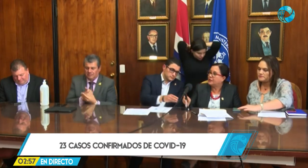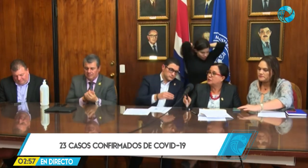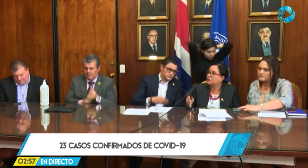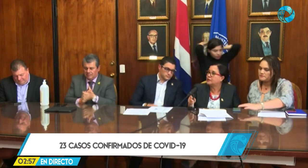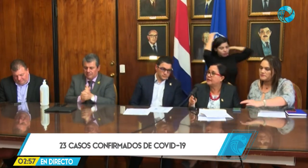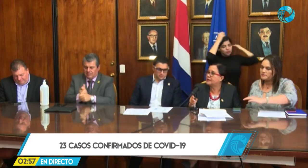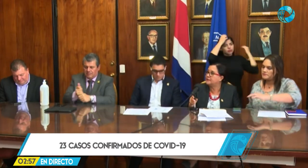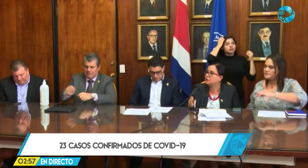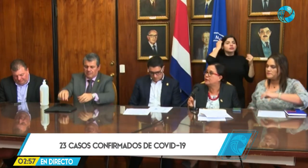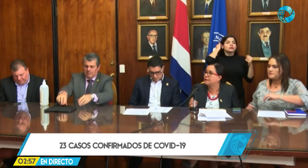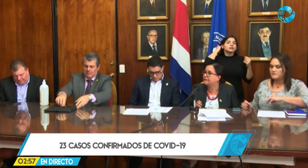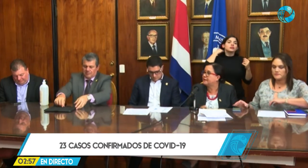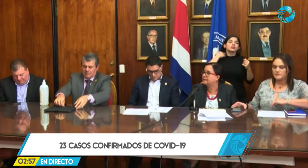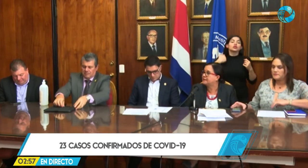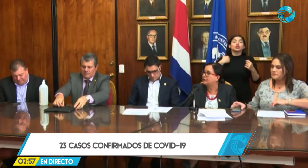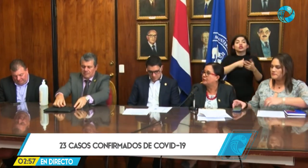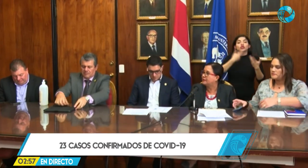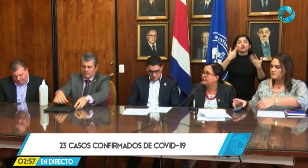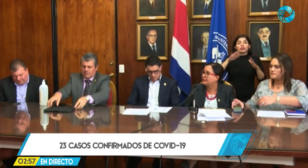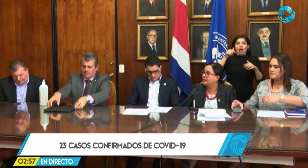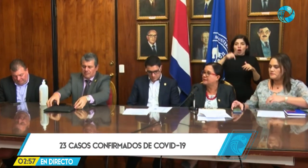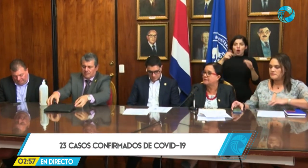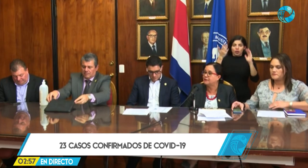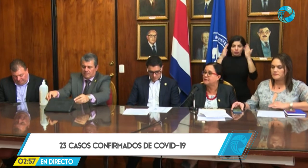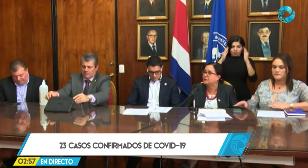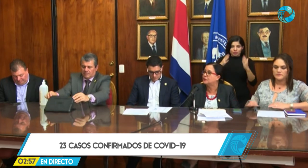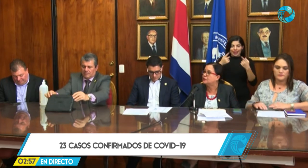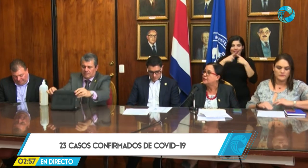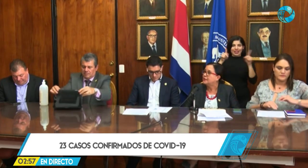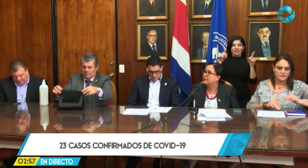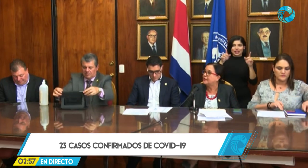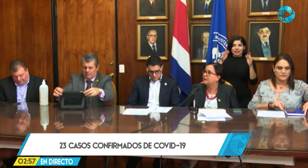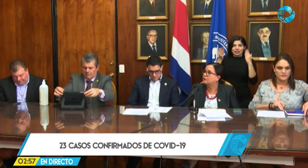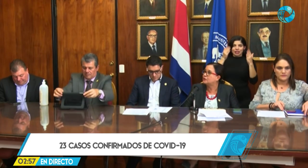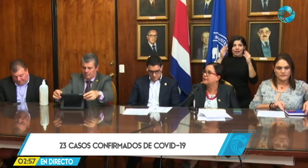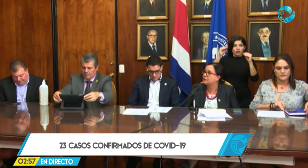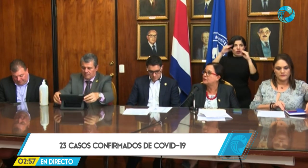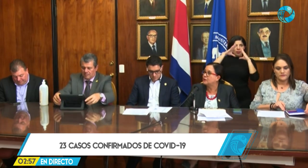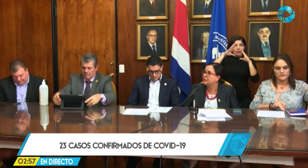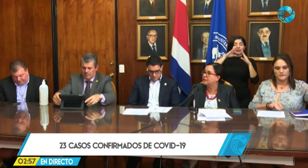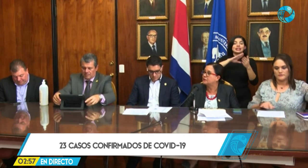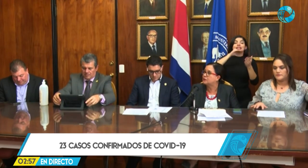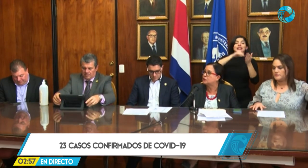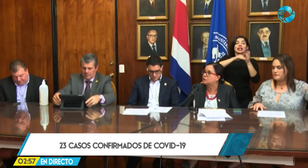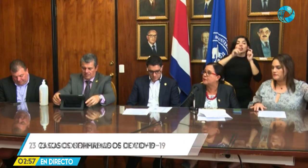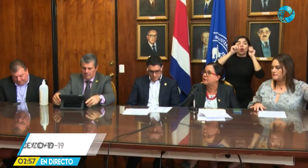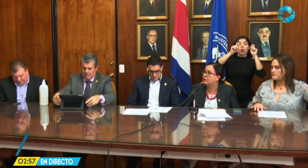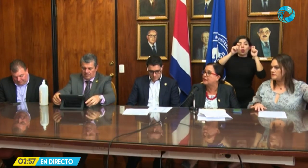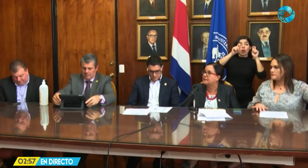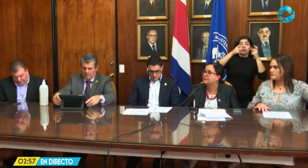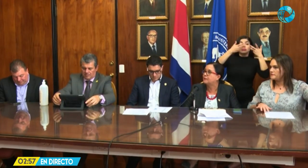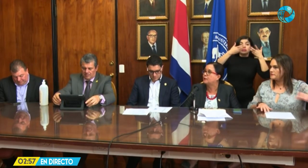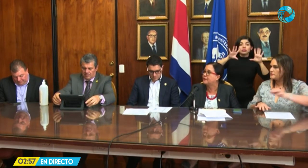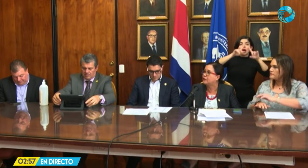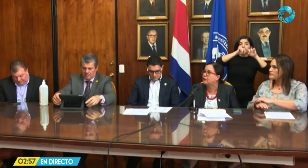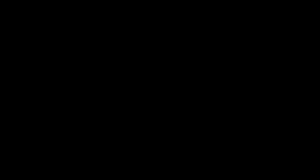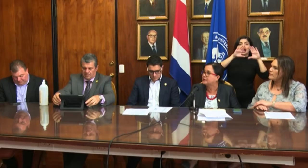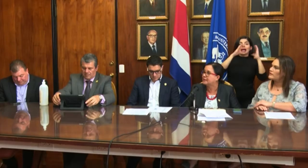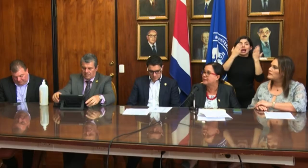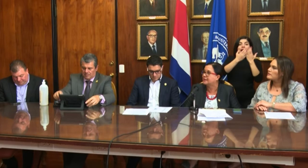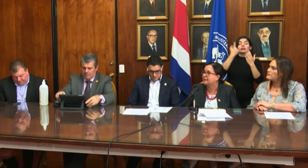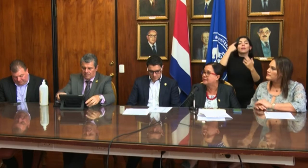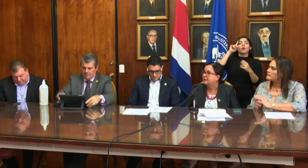más información en nuestra edición estelar de Costa Rica Noticias a partir de las 7 de la noche. Que se suspendieron clases por medio de